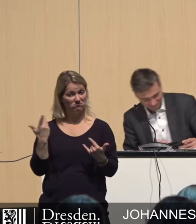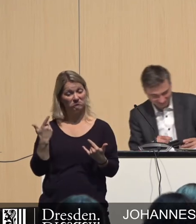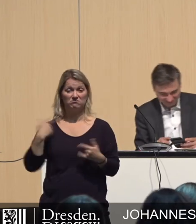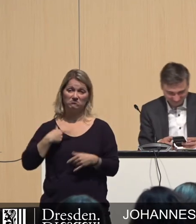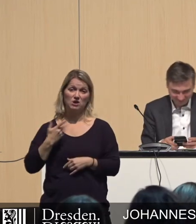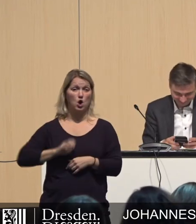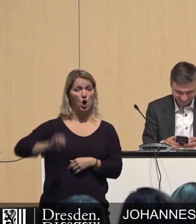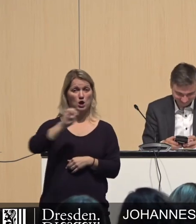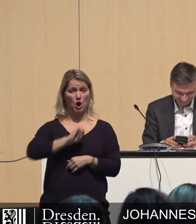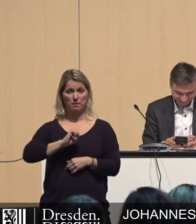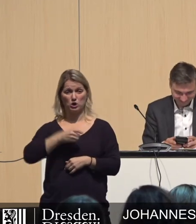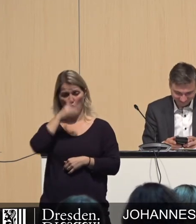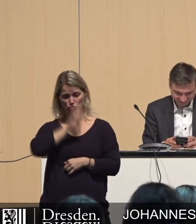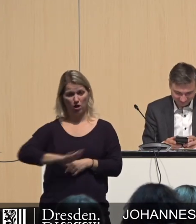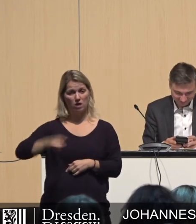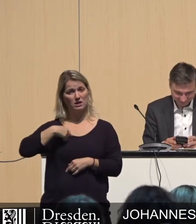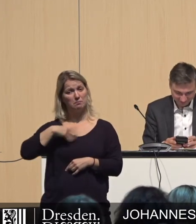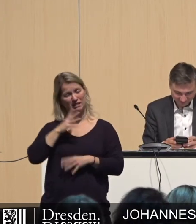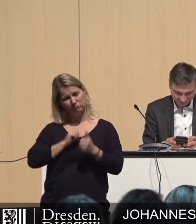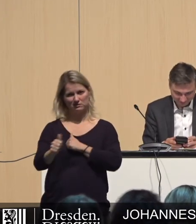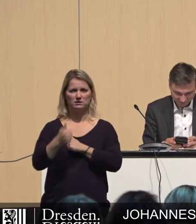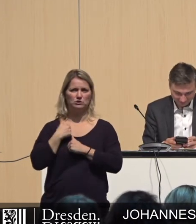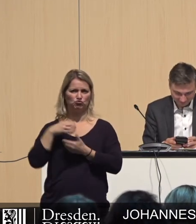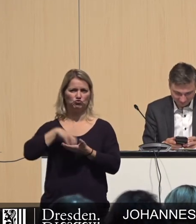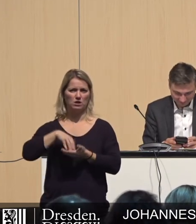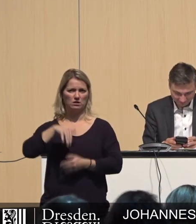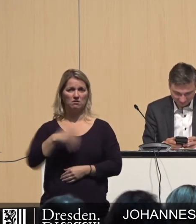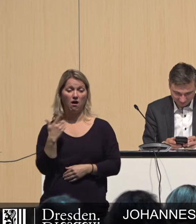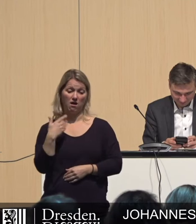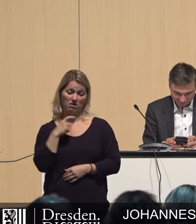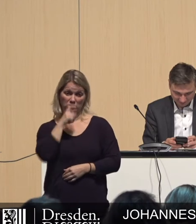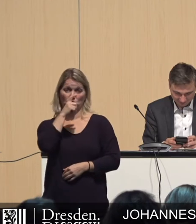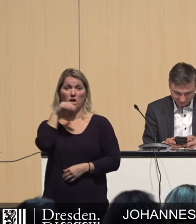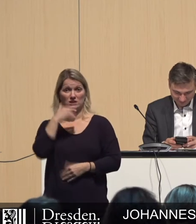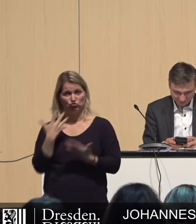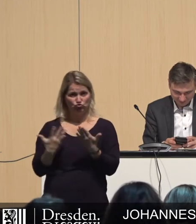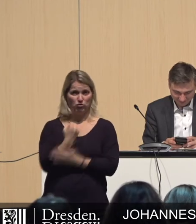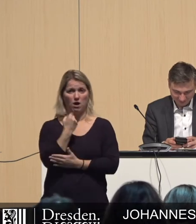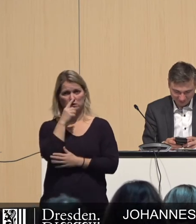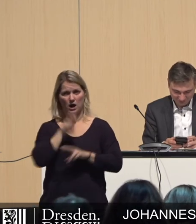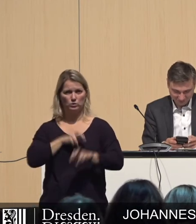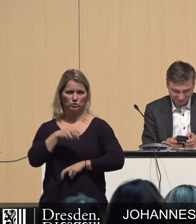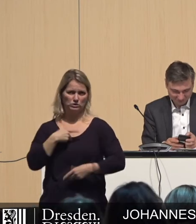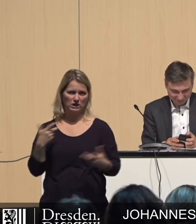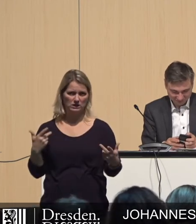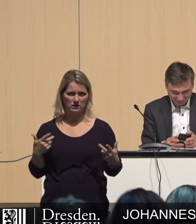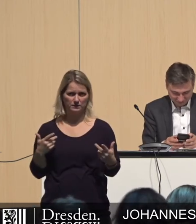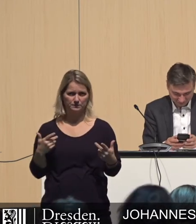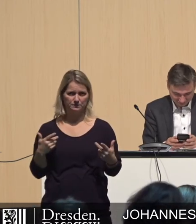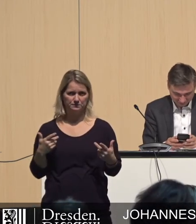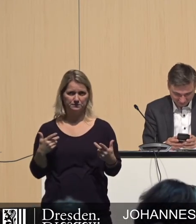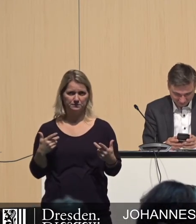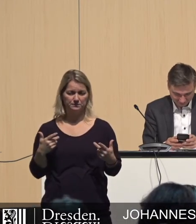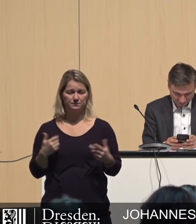Deutschland und Europa. Und ich denke, da sollten wir stolz drauf sein und sollten diese Chance ergreifen. Aus meiner Sicht geht